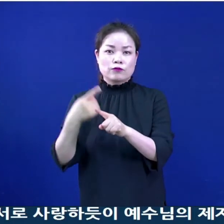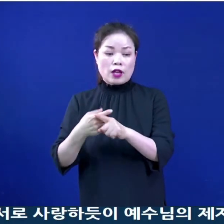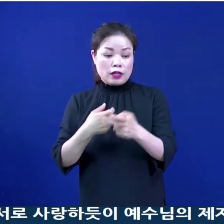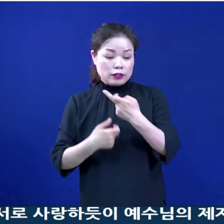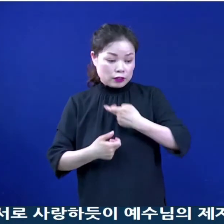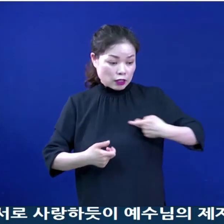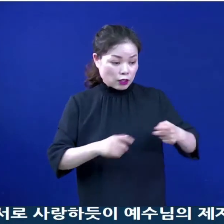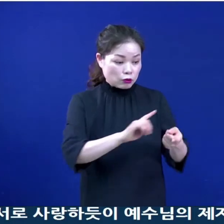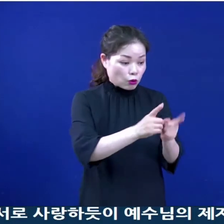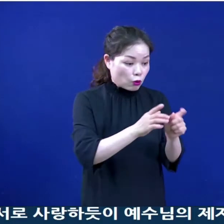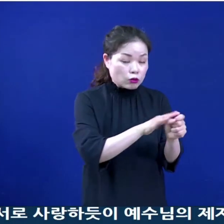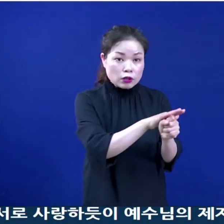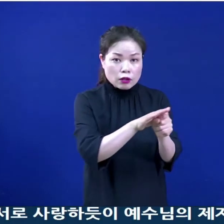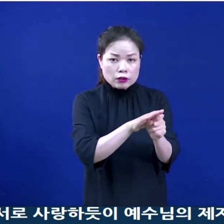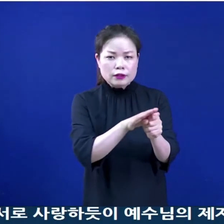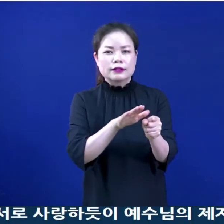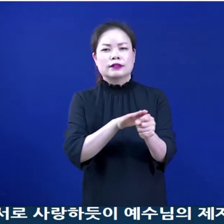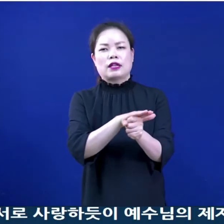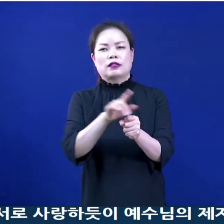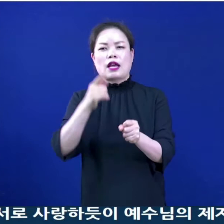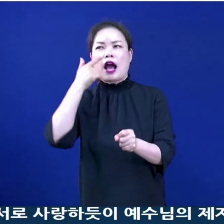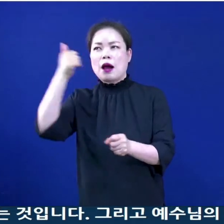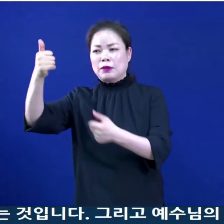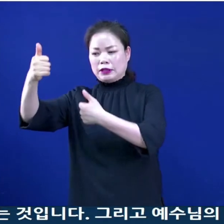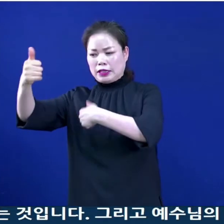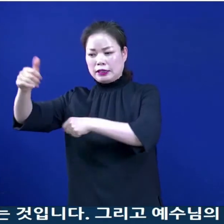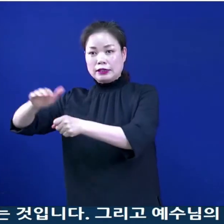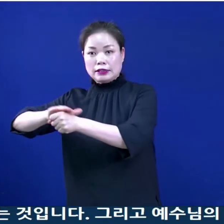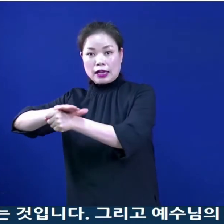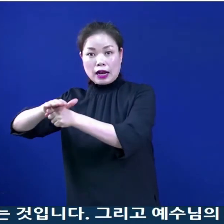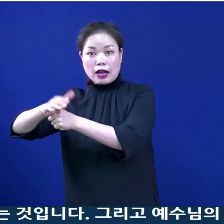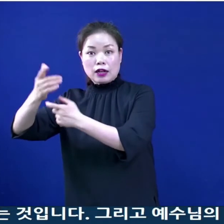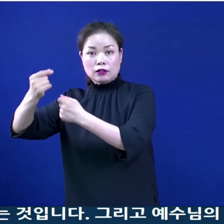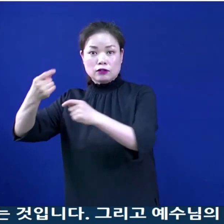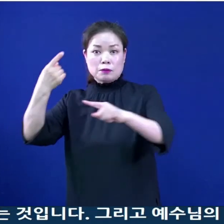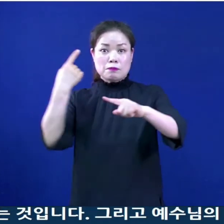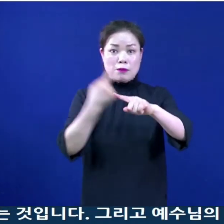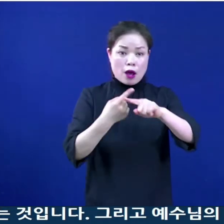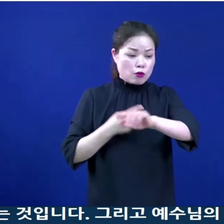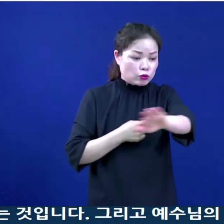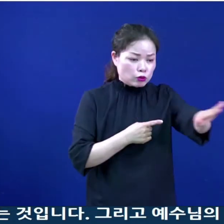서로 사랑하며 그러한 사랑으로 아버지와 아들을 사랑할 때 그때